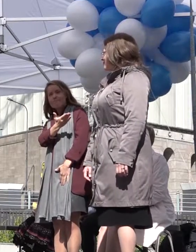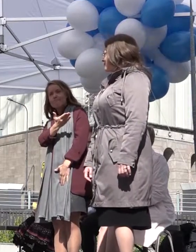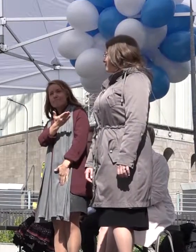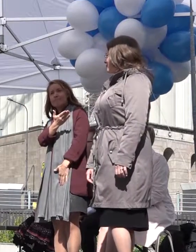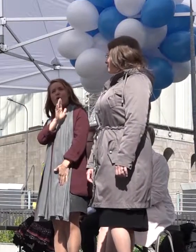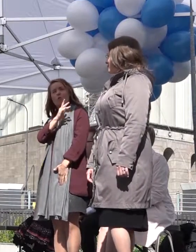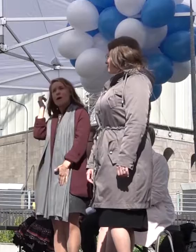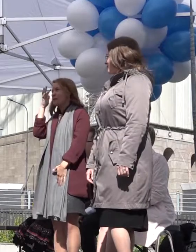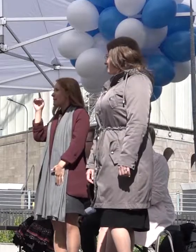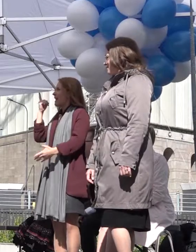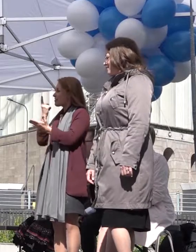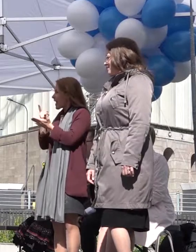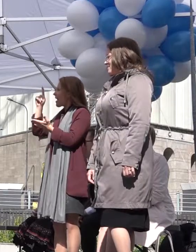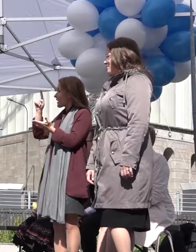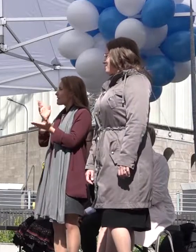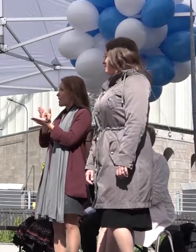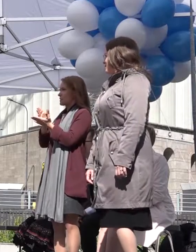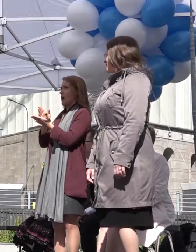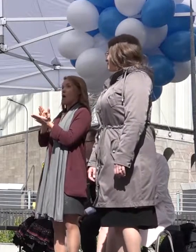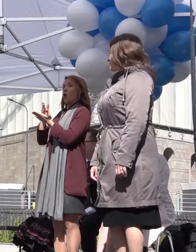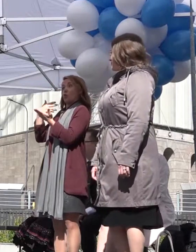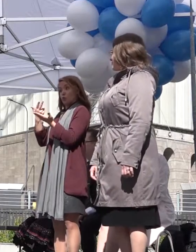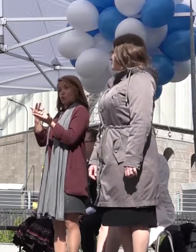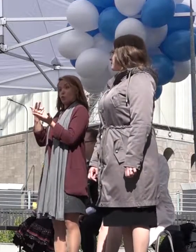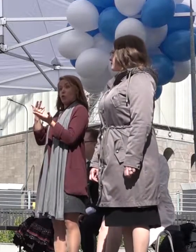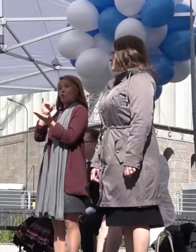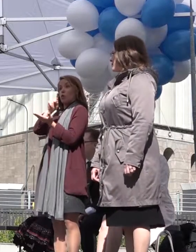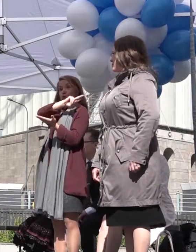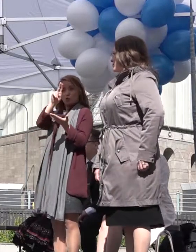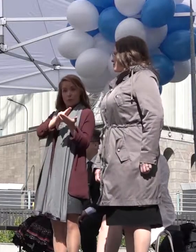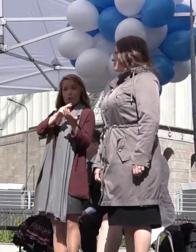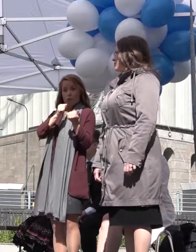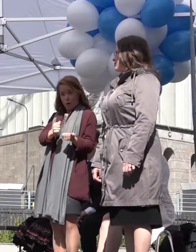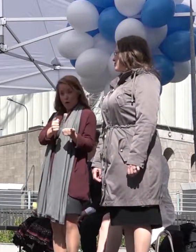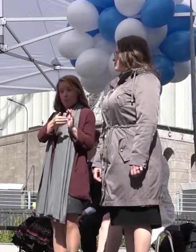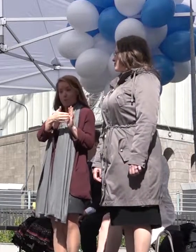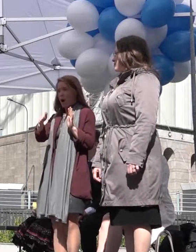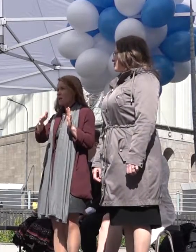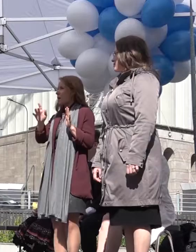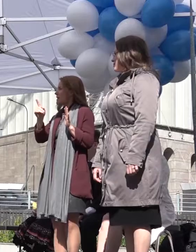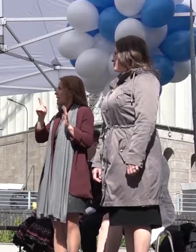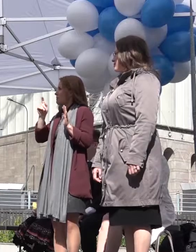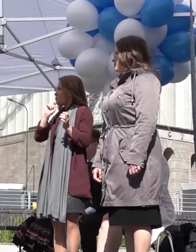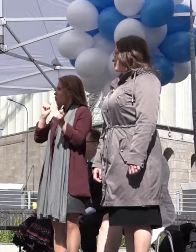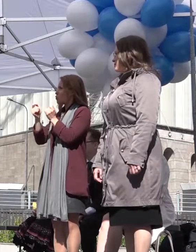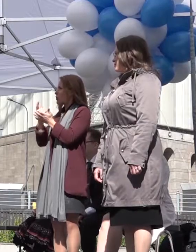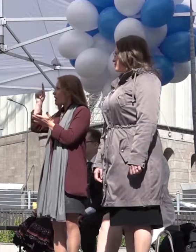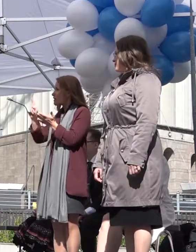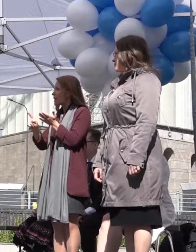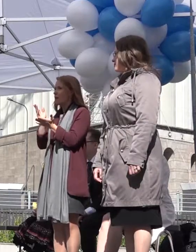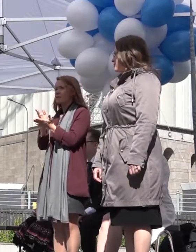kaikista tärkein asia, mikä pitäisi nyt muuttua, kun tämä YK-sopimus tulee voimaan ja astuu